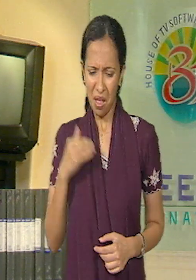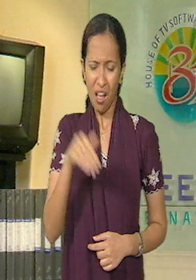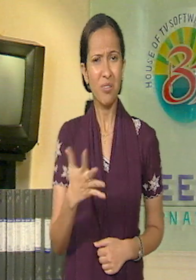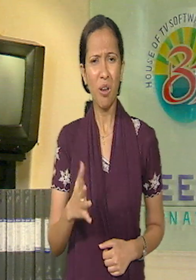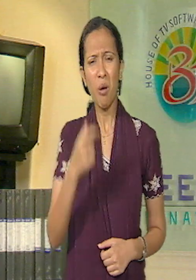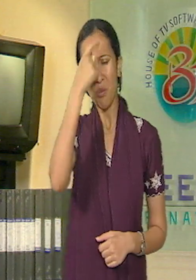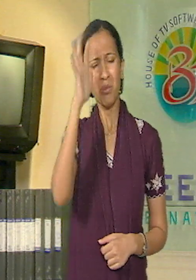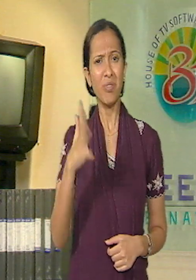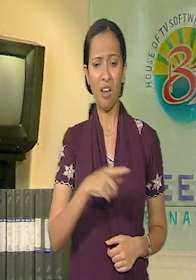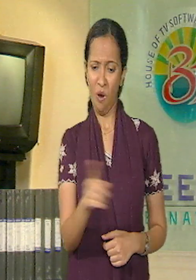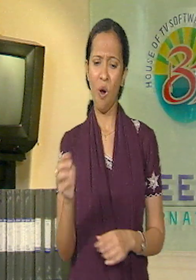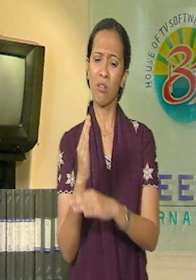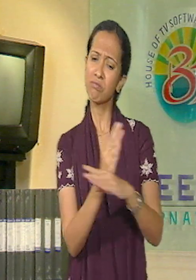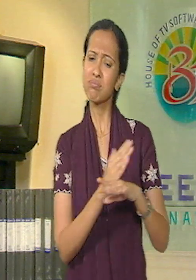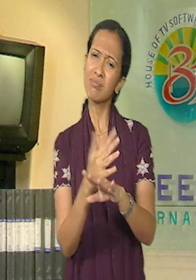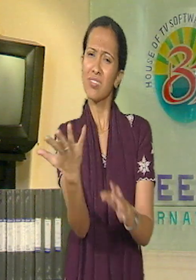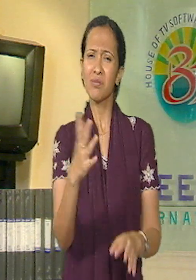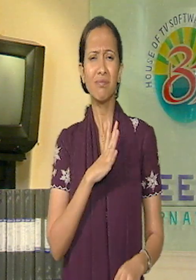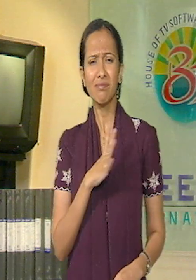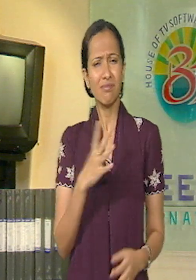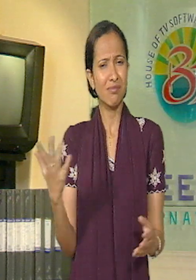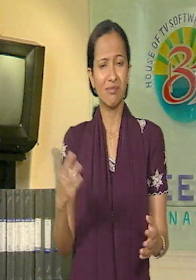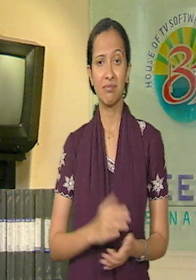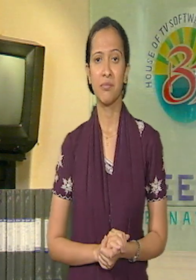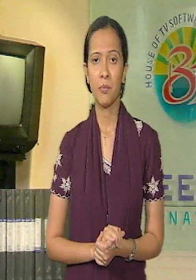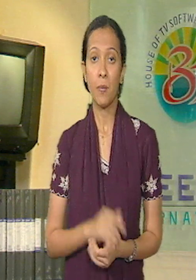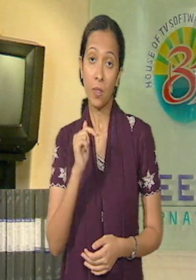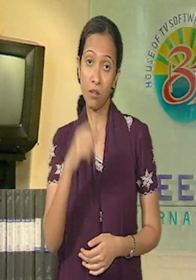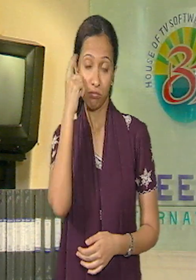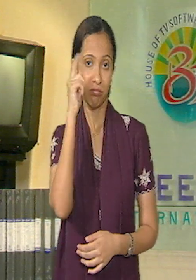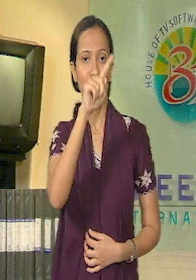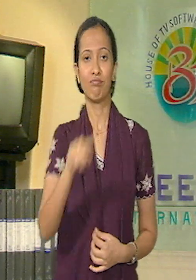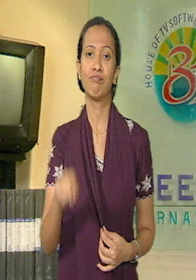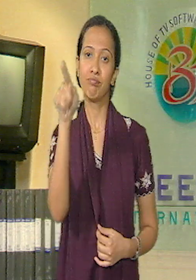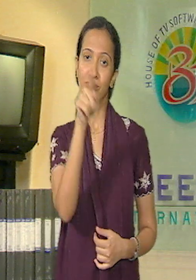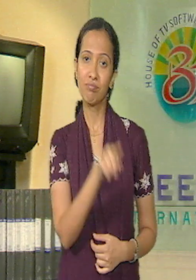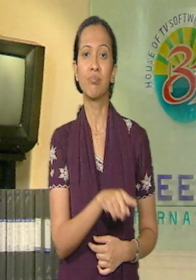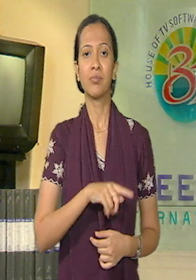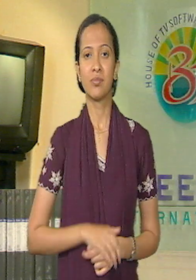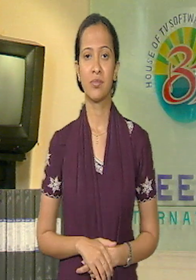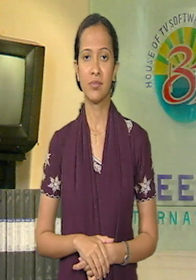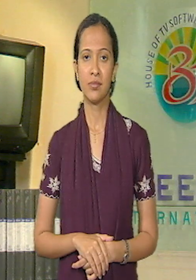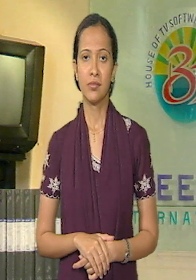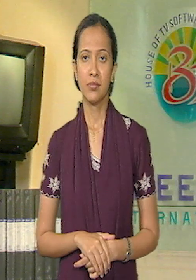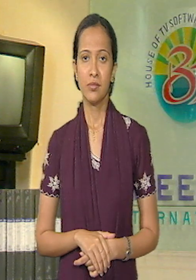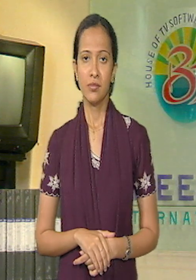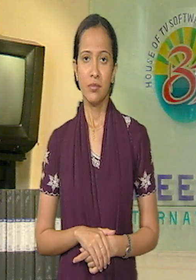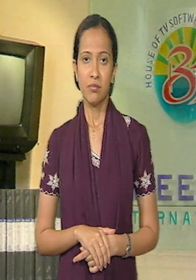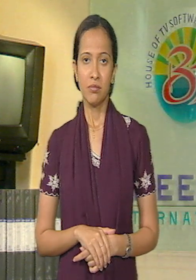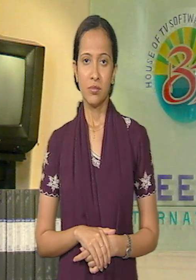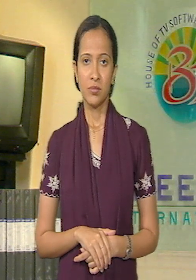भी करूं तो क्या फर्क पड़ता है, और तो कई लोग हैं जो इस कार्य को कर रहे हैं। यह सोचना उस आदमी की बहुत ही गलत भावना है